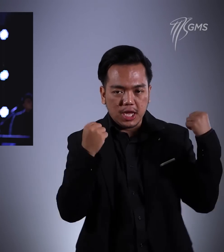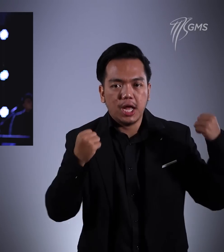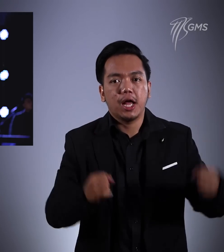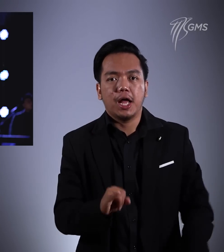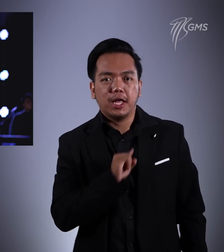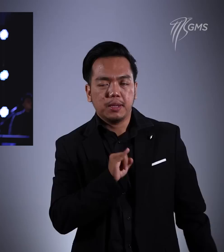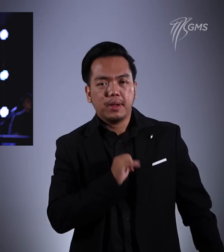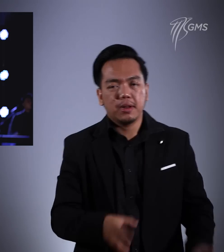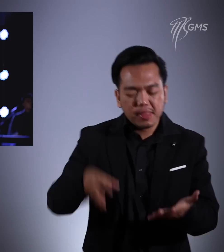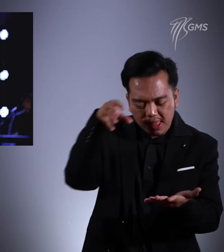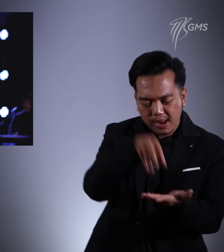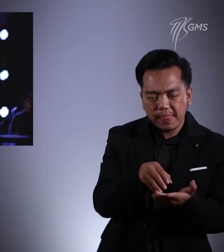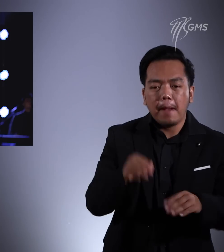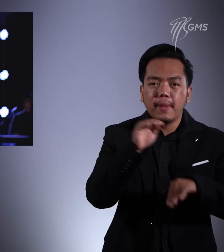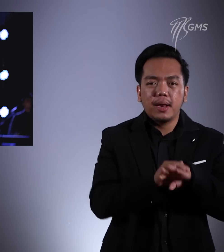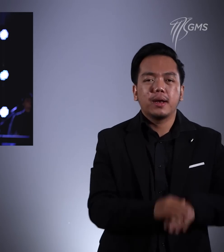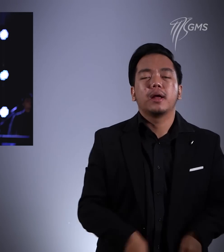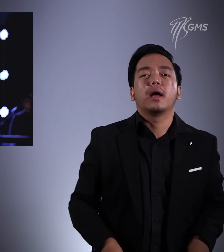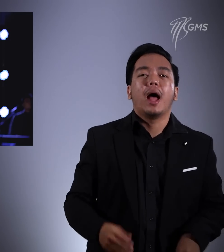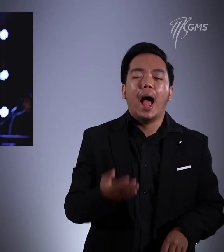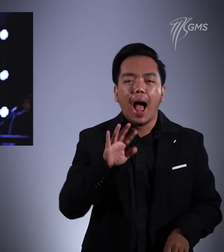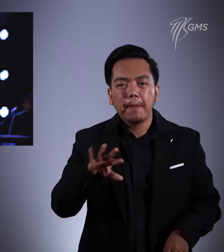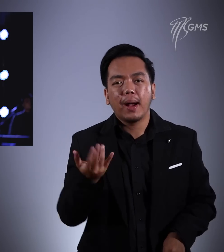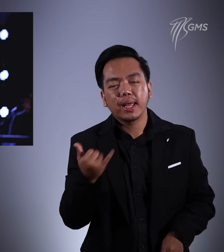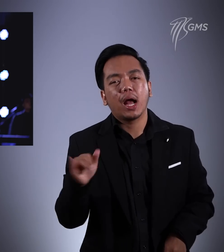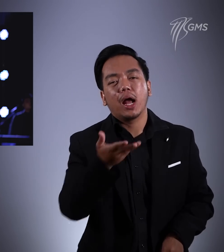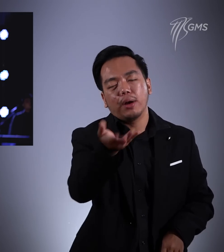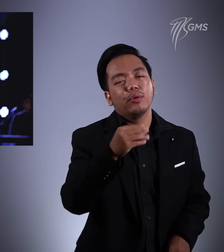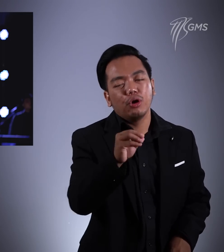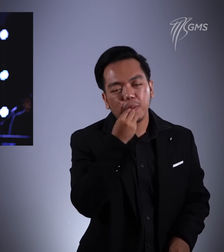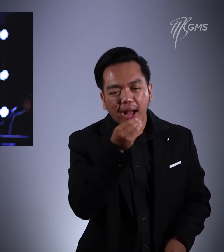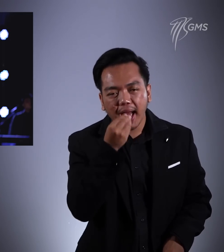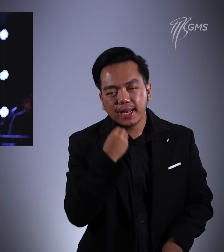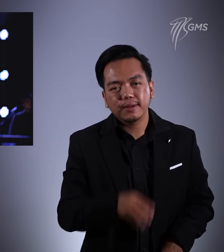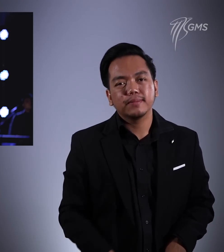imanmu terletak pada what you eat and how you eat it. Apa yang Anda makan,